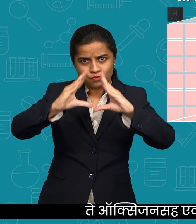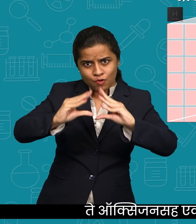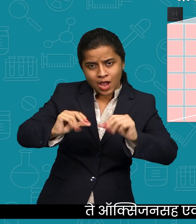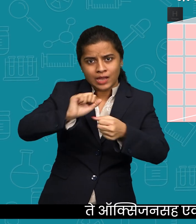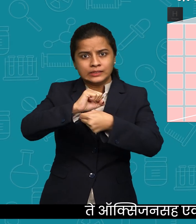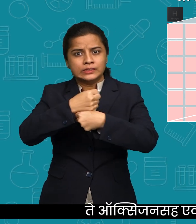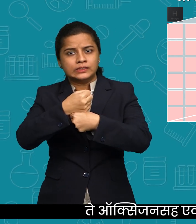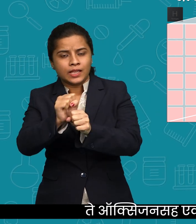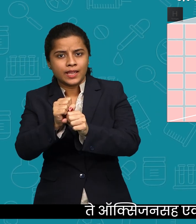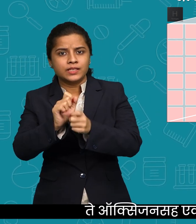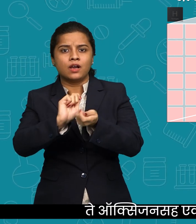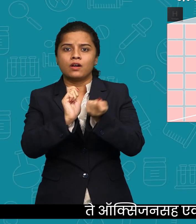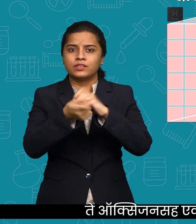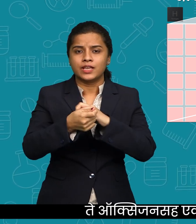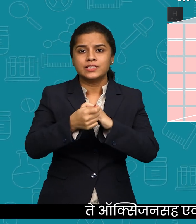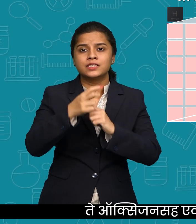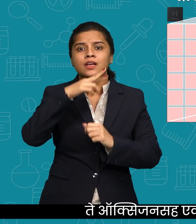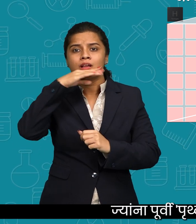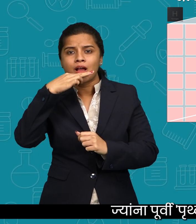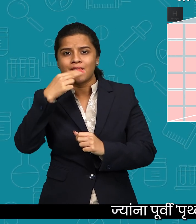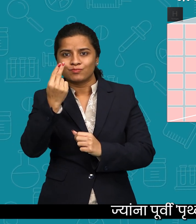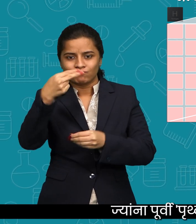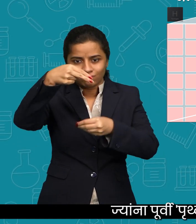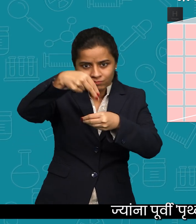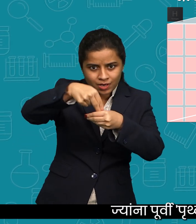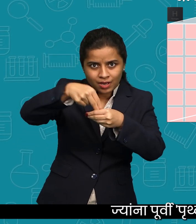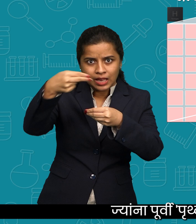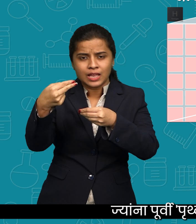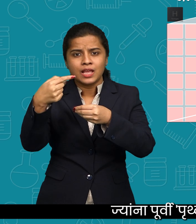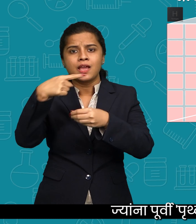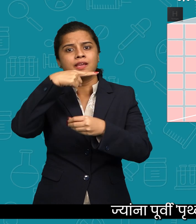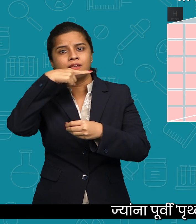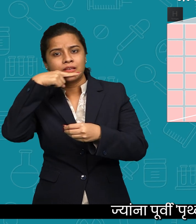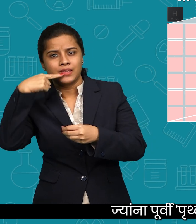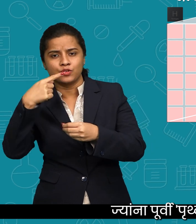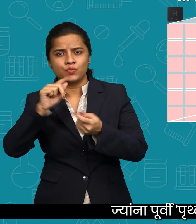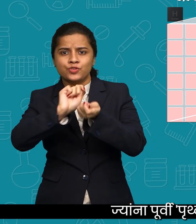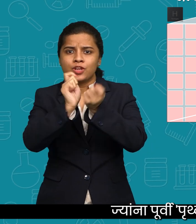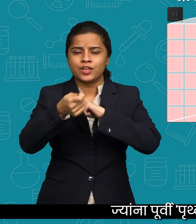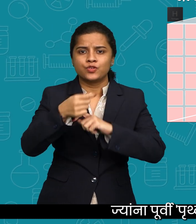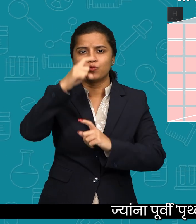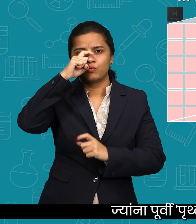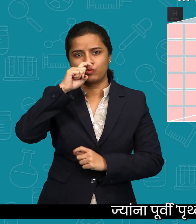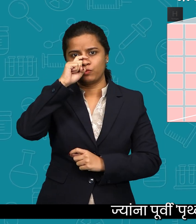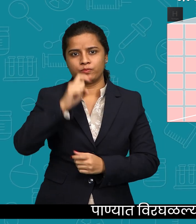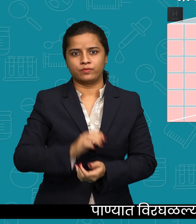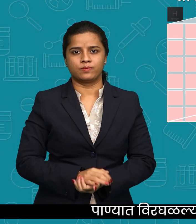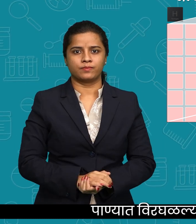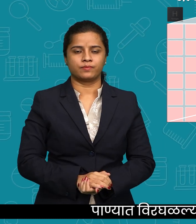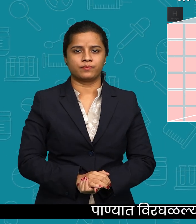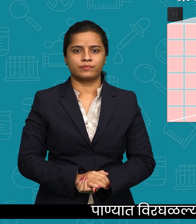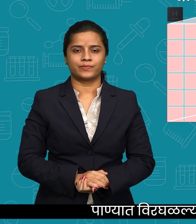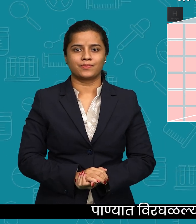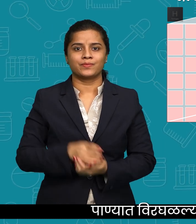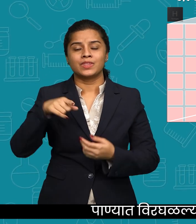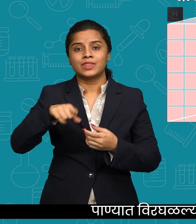ऑक्सिजनसह एकत्रित होऊन ऑक्साईड तयार करतात ज्यांना पूर्वी पृथ्वी म्हटले जाते आणि हे ऑक्साईड पाण्यात